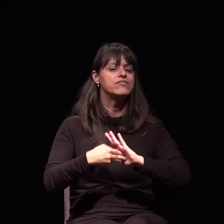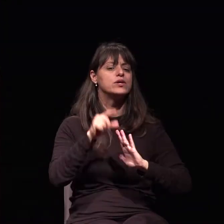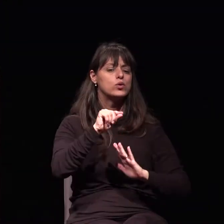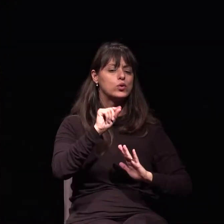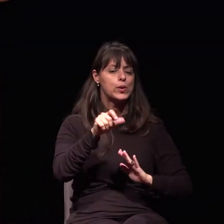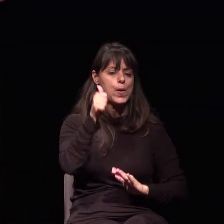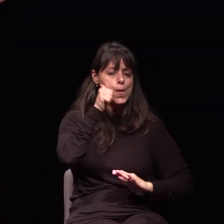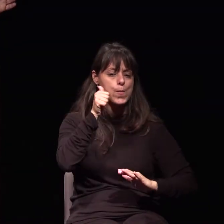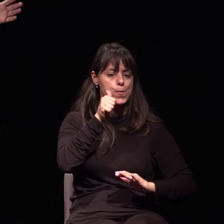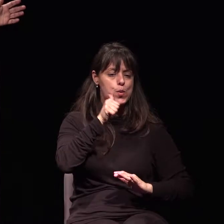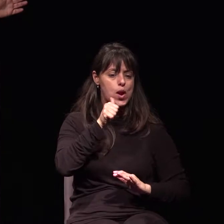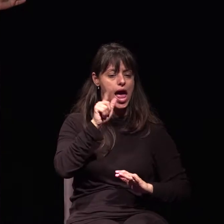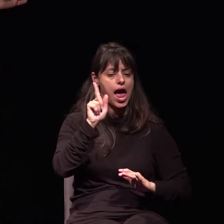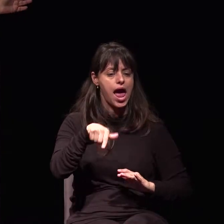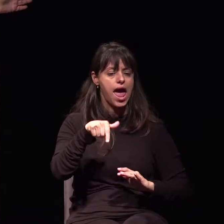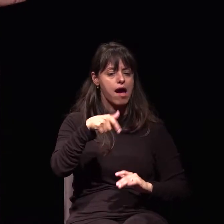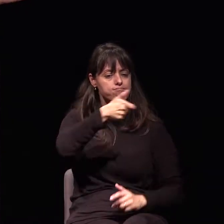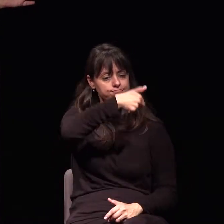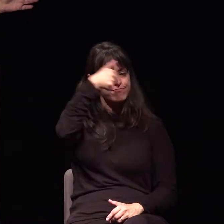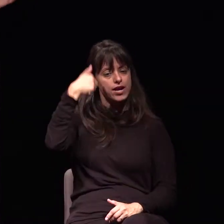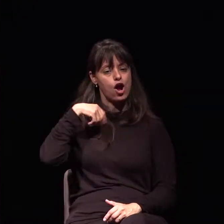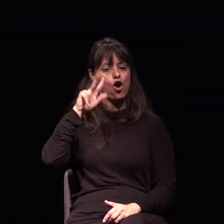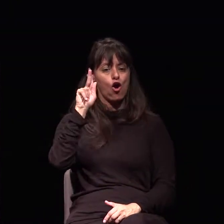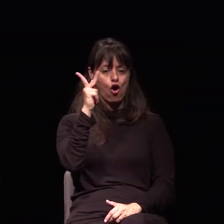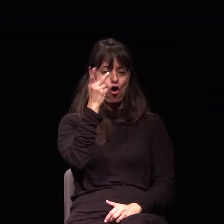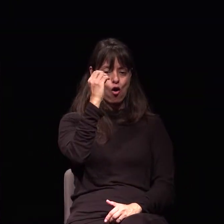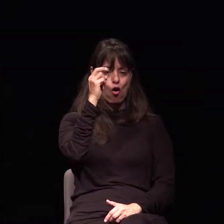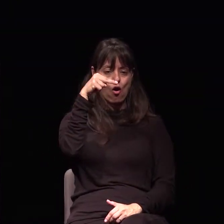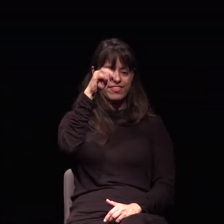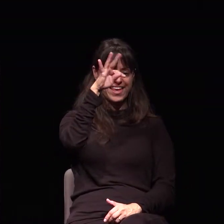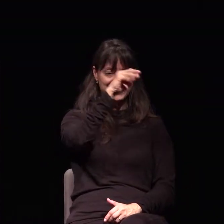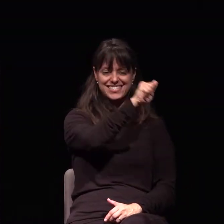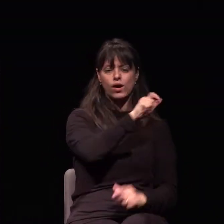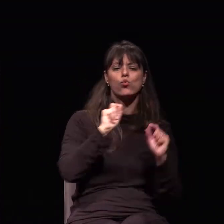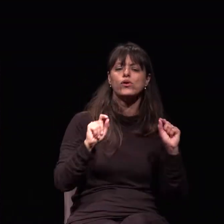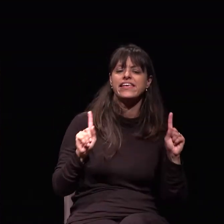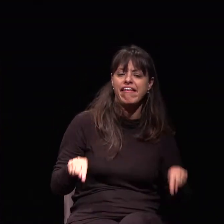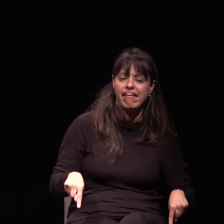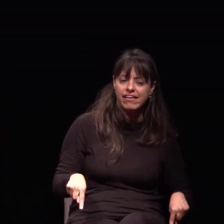nós, nos anos 60, 70, que é os anos